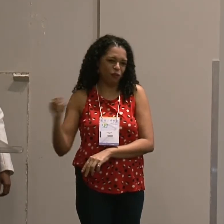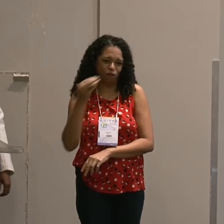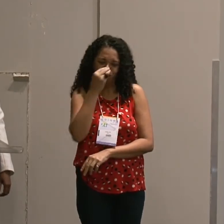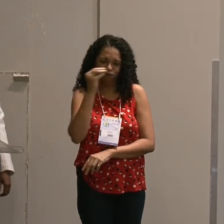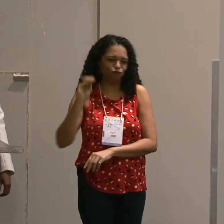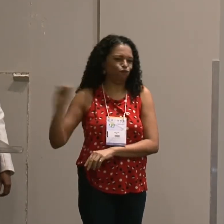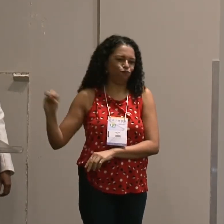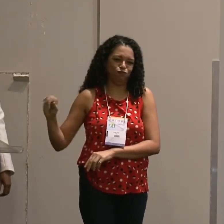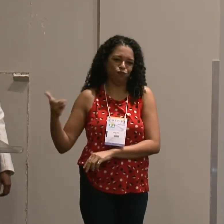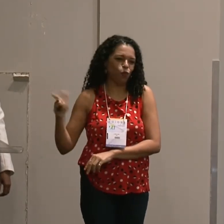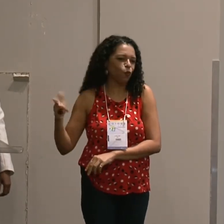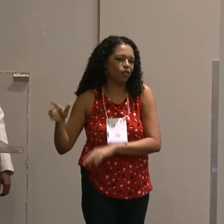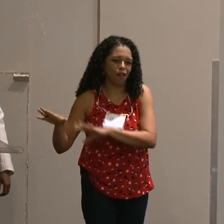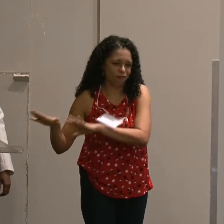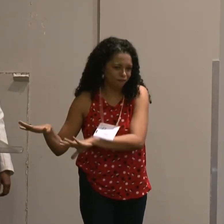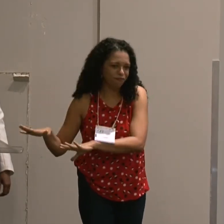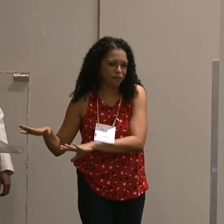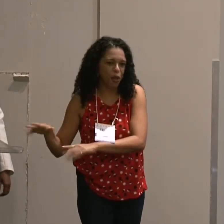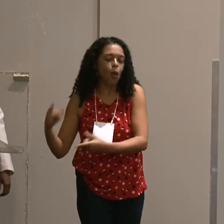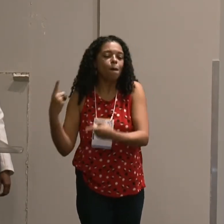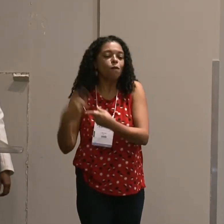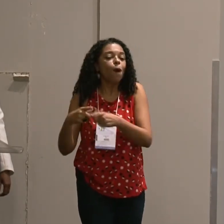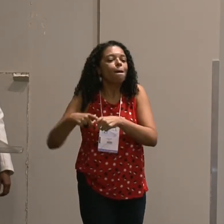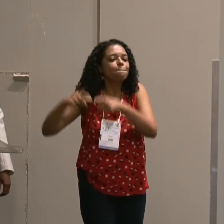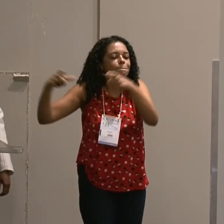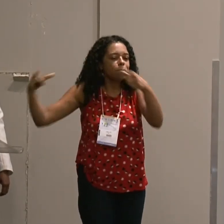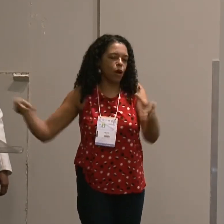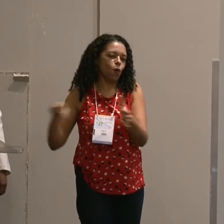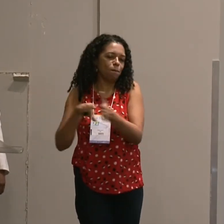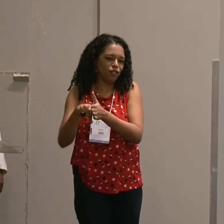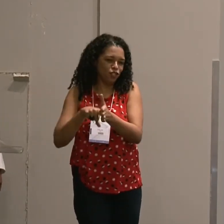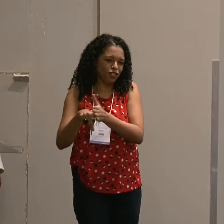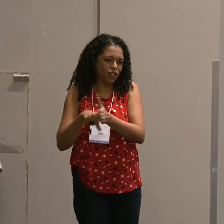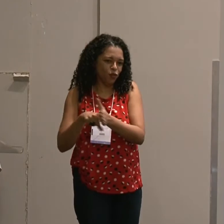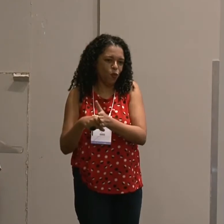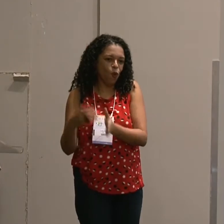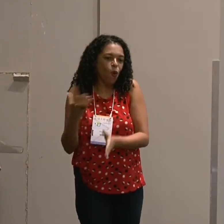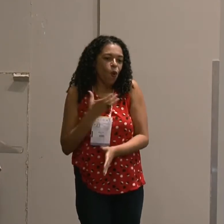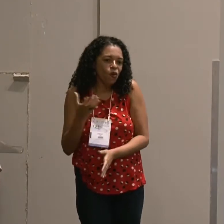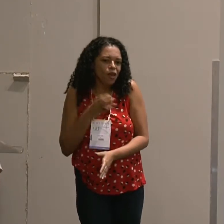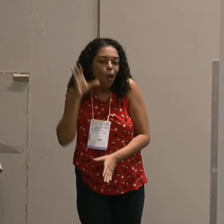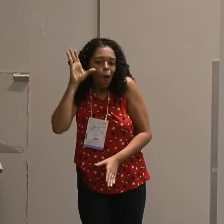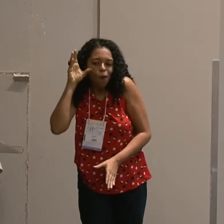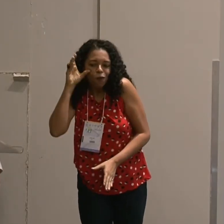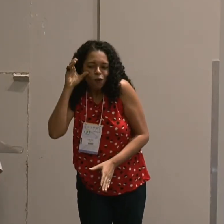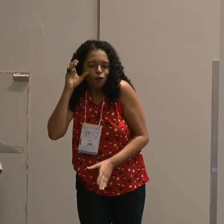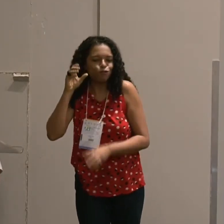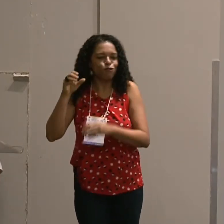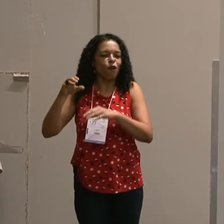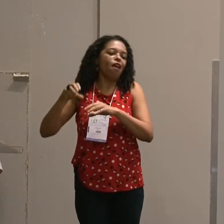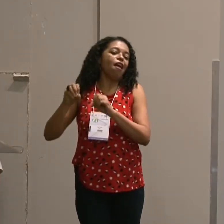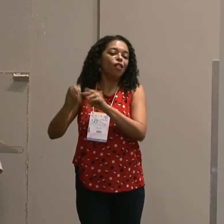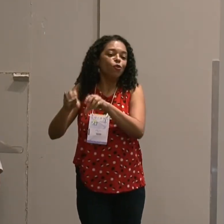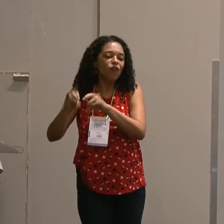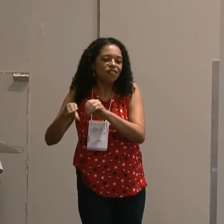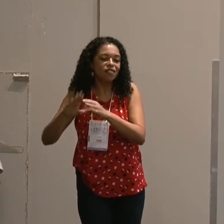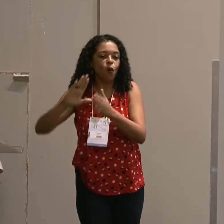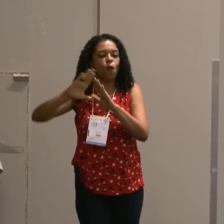porque não existe ainda hoje a valorização porque a maioria dos pesquisadores querem se debruçar